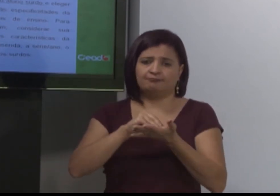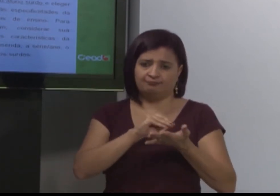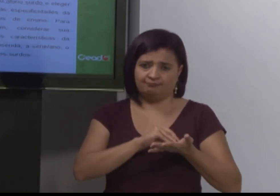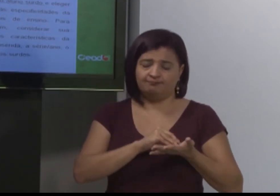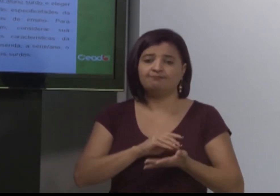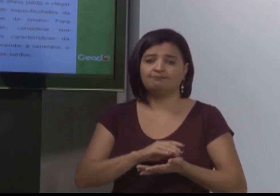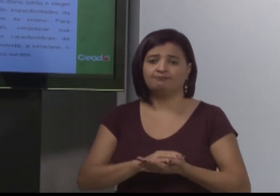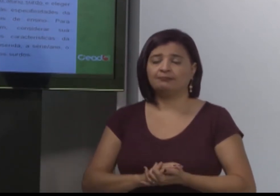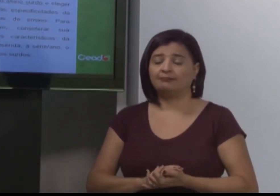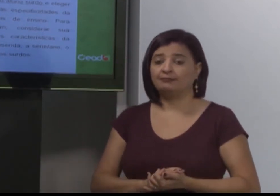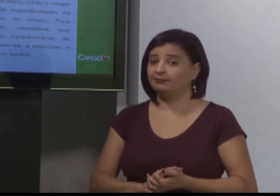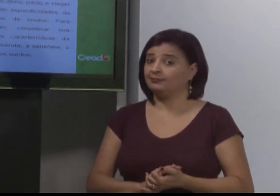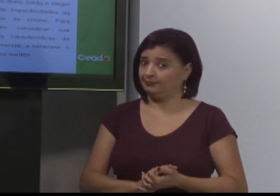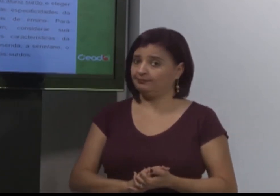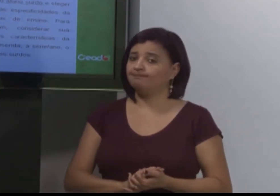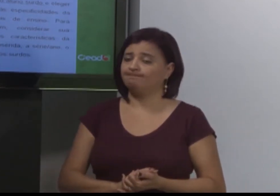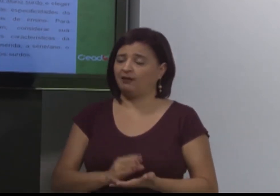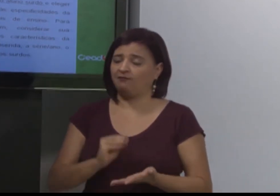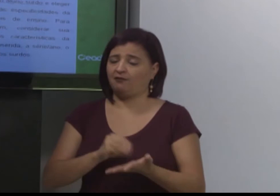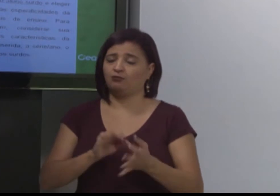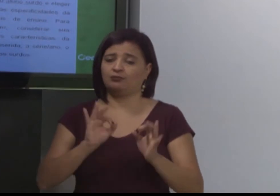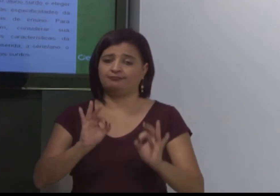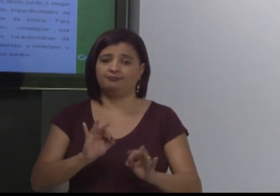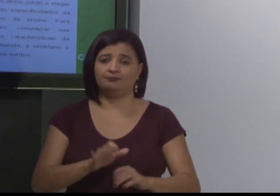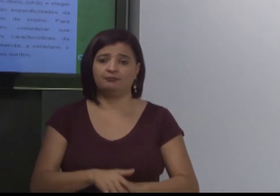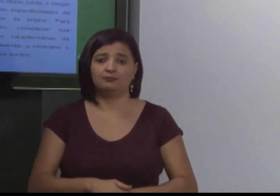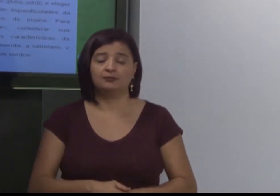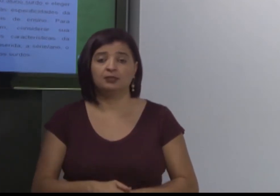Ou seja, eu sei que sempre há falta de materiais.